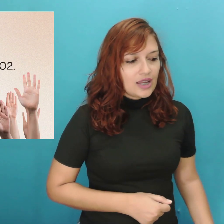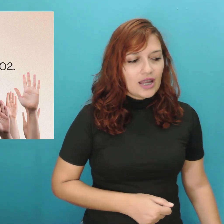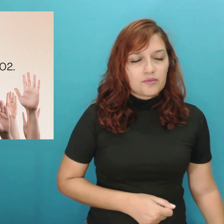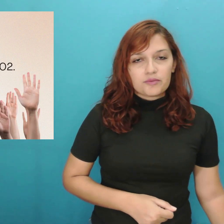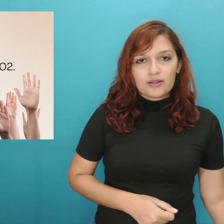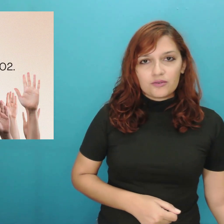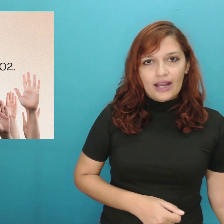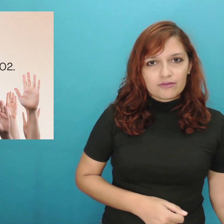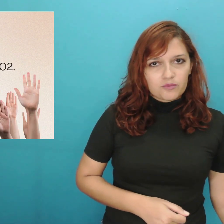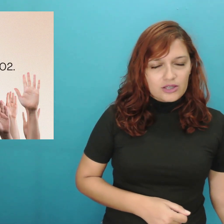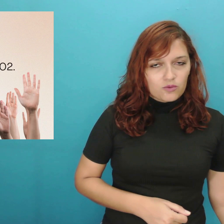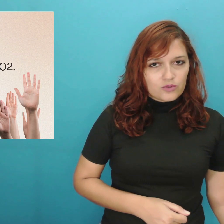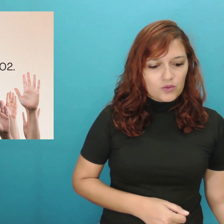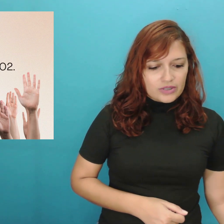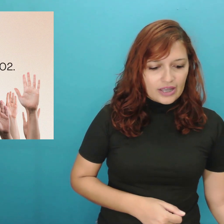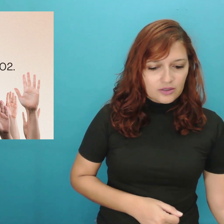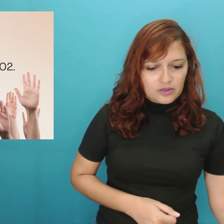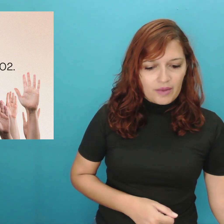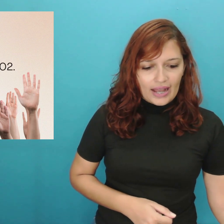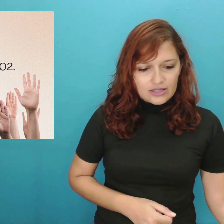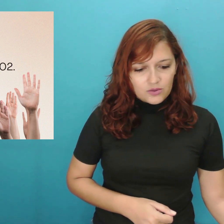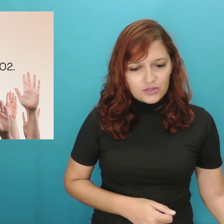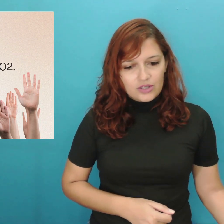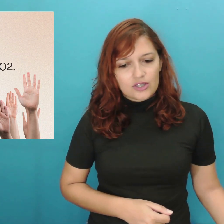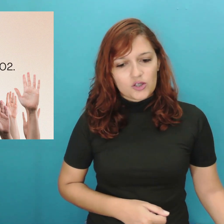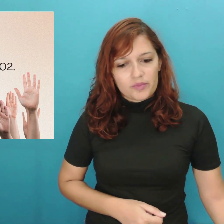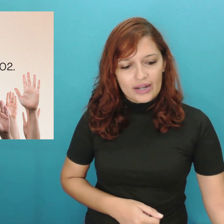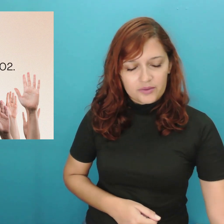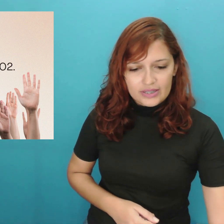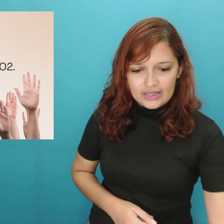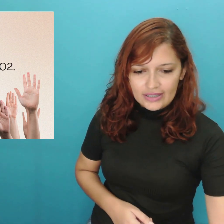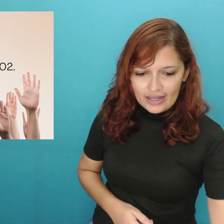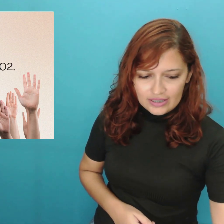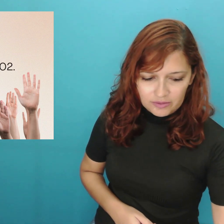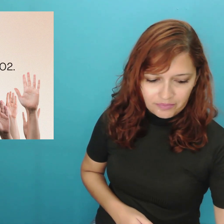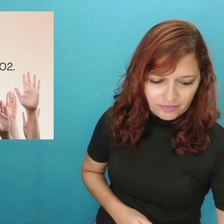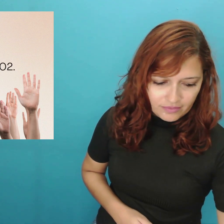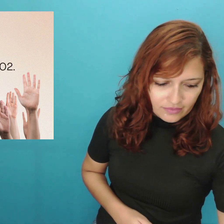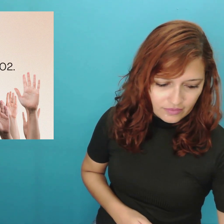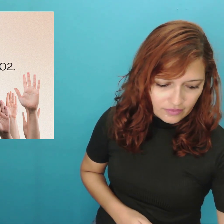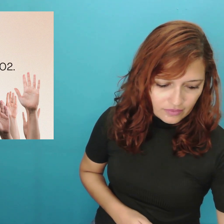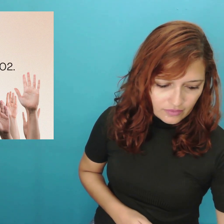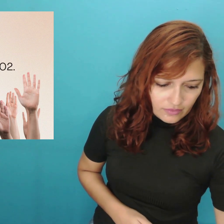Em primeiro lugar, vamos a alguns conceitos básicos sobre a língua de sinais.